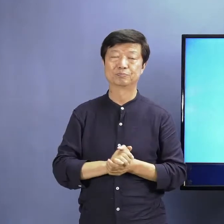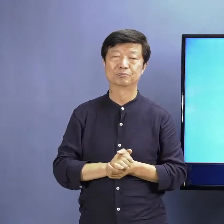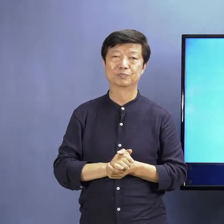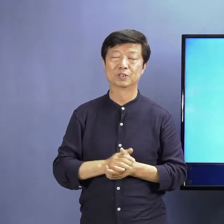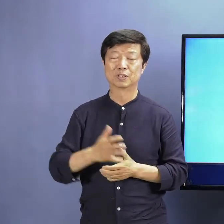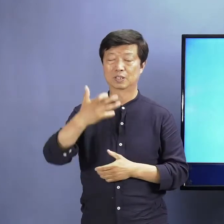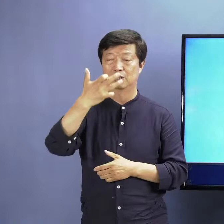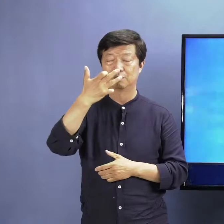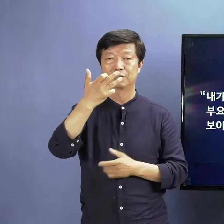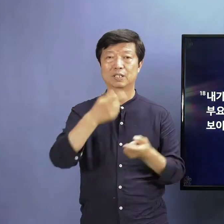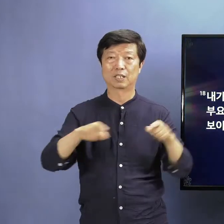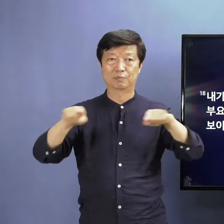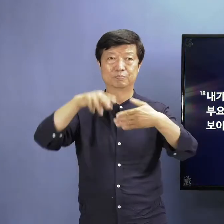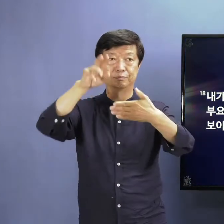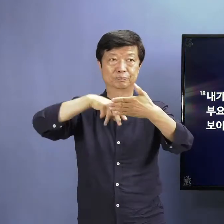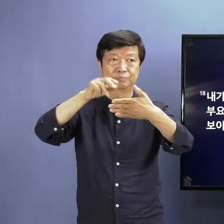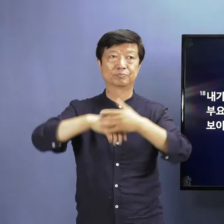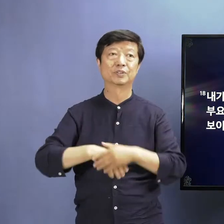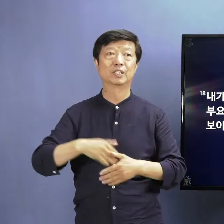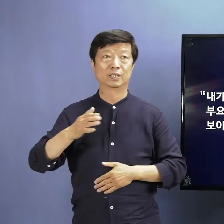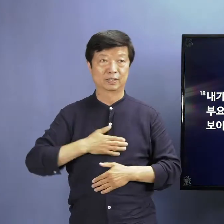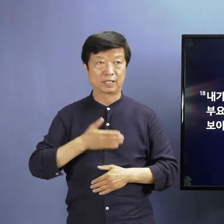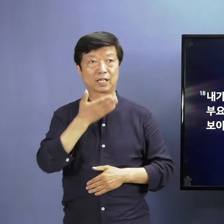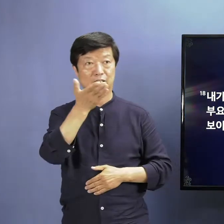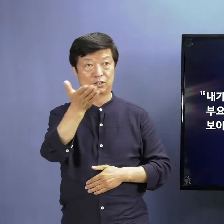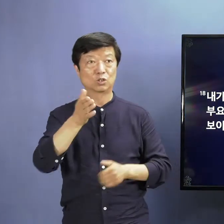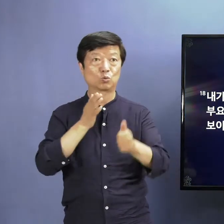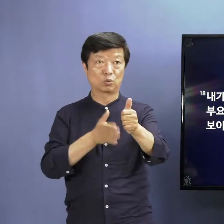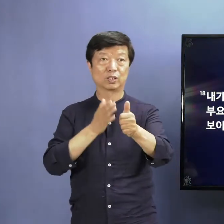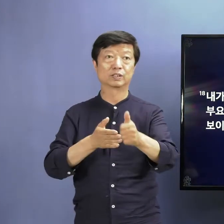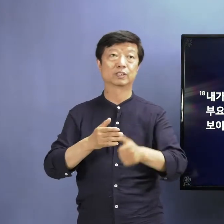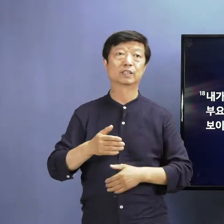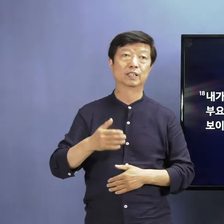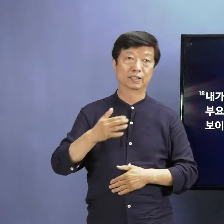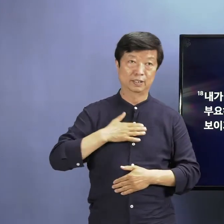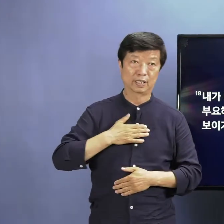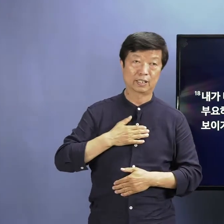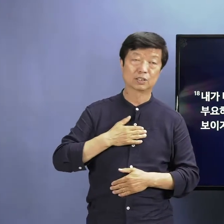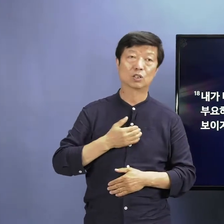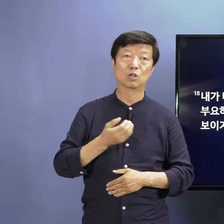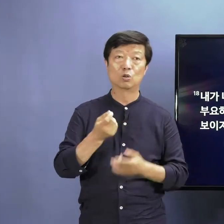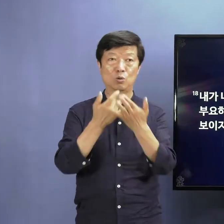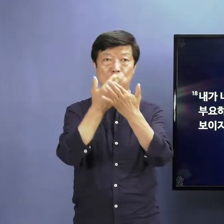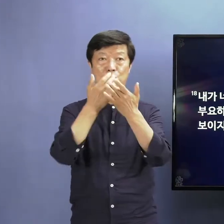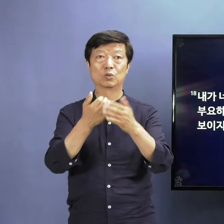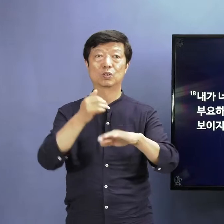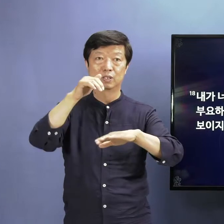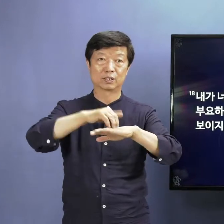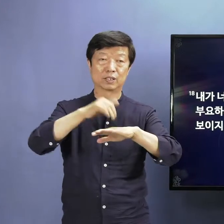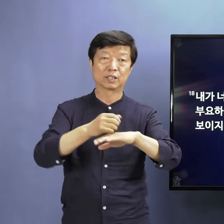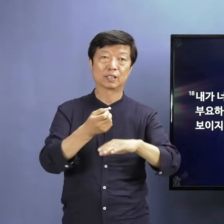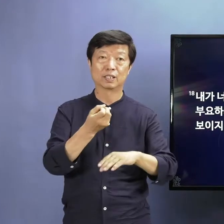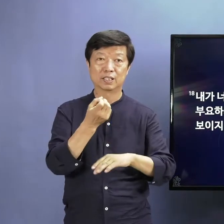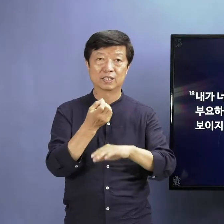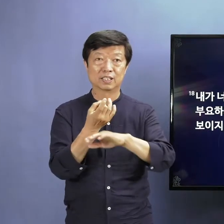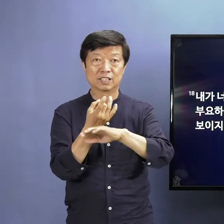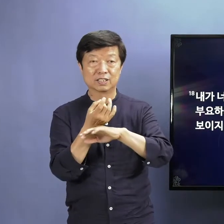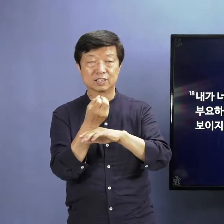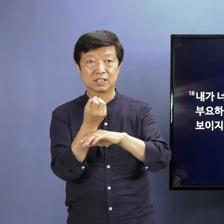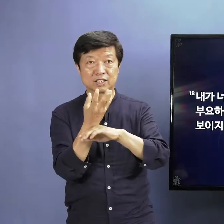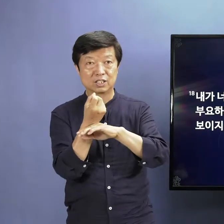18절을 함께 읽겠습니다. 18절 같이 읽습니다. 내가 너를 권하노니 내게서 불로 연단한 금을 사서 부유하게